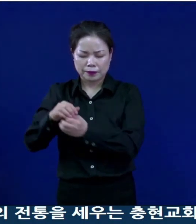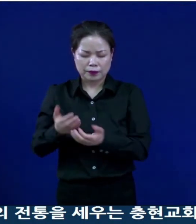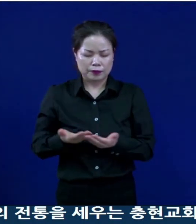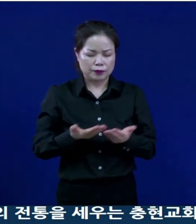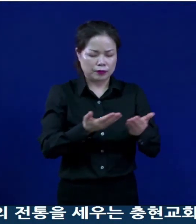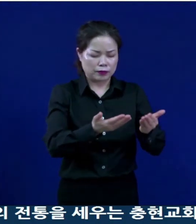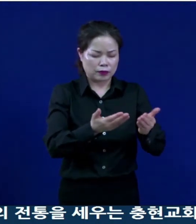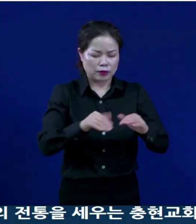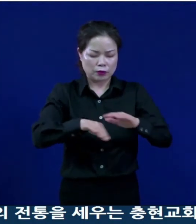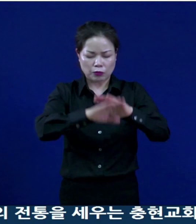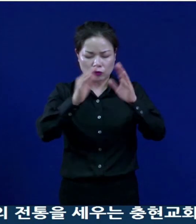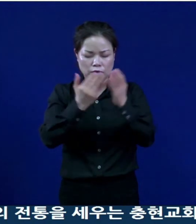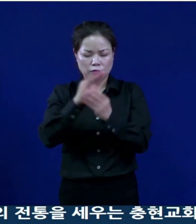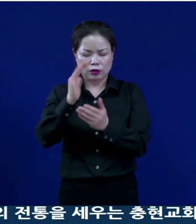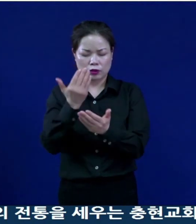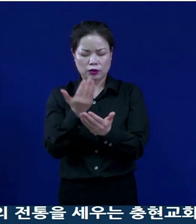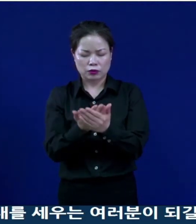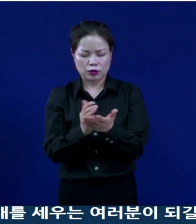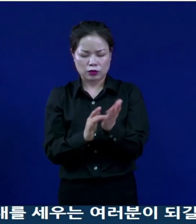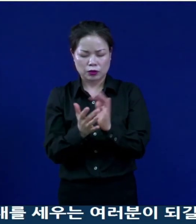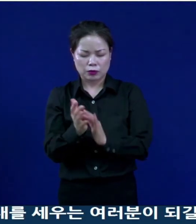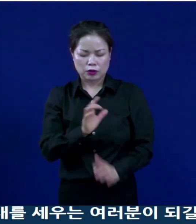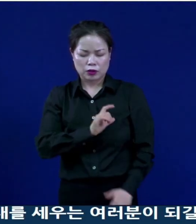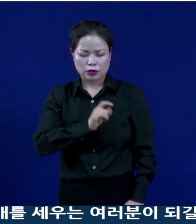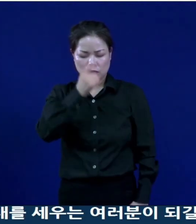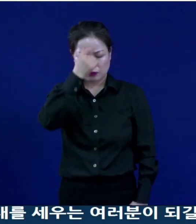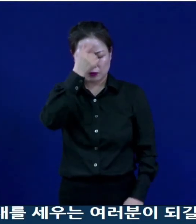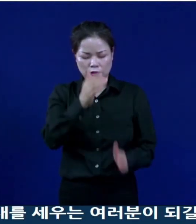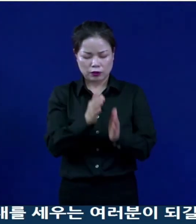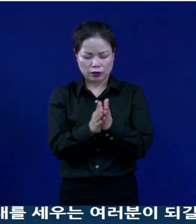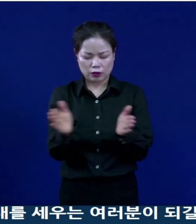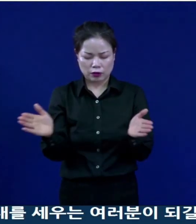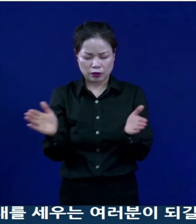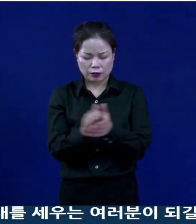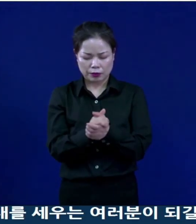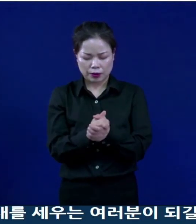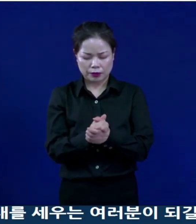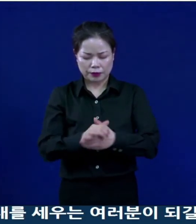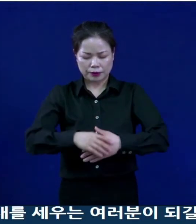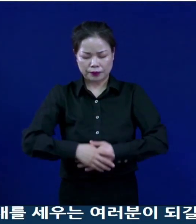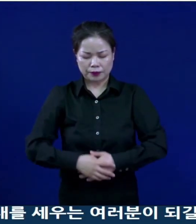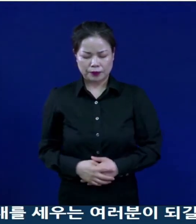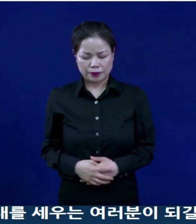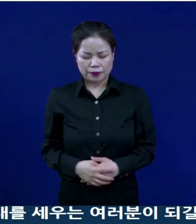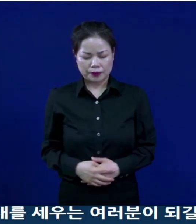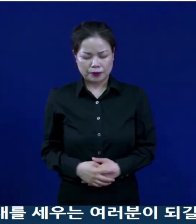모두가 되게 하여 주시옵소서. 예수님 이름으로 기도하옵나이다. 아멘.